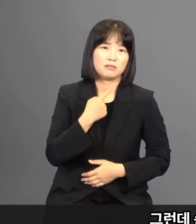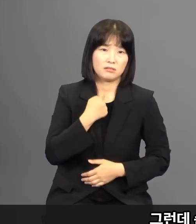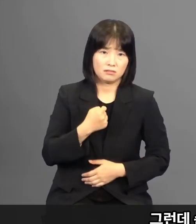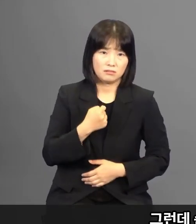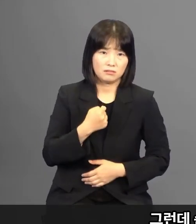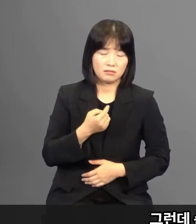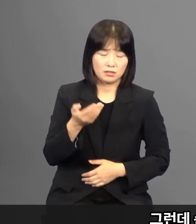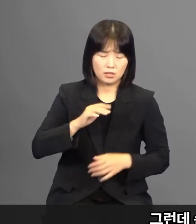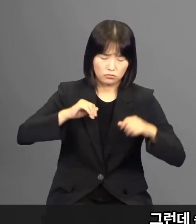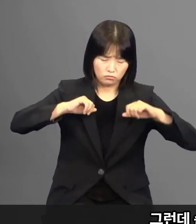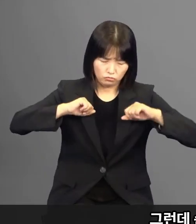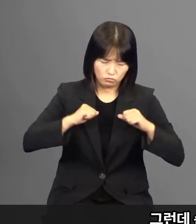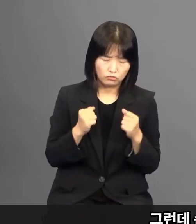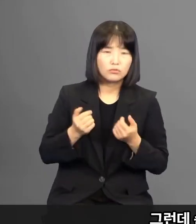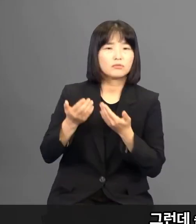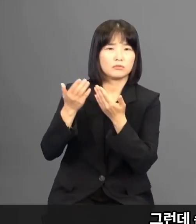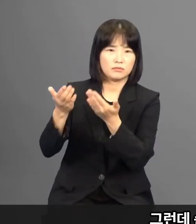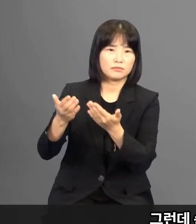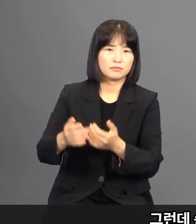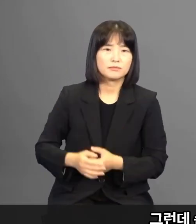그런데 순종함으로 갔습니다.